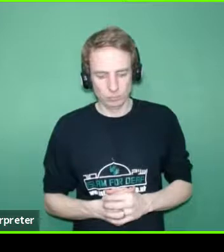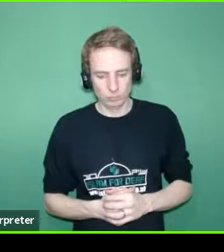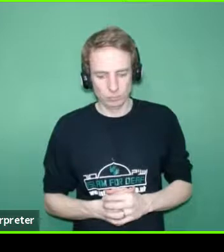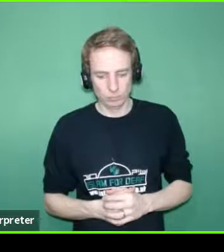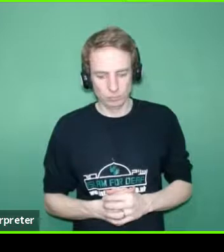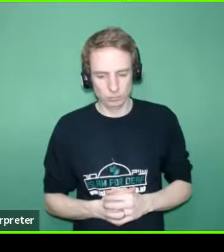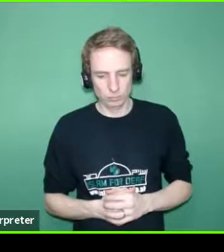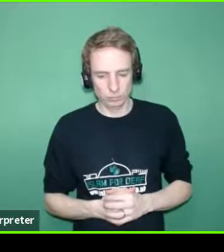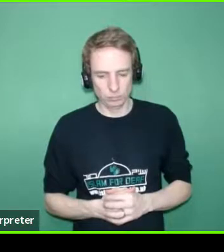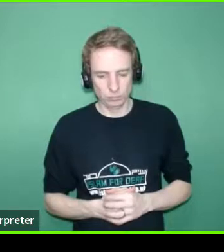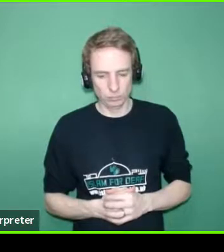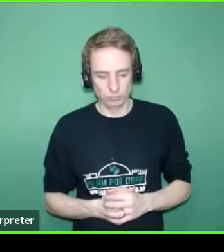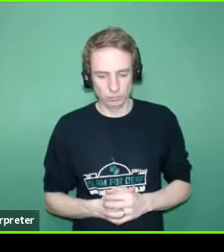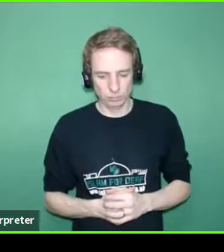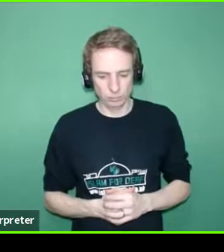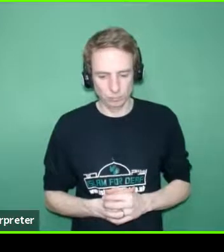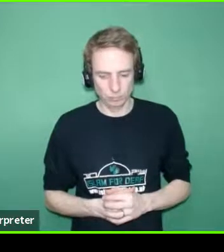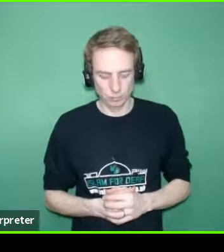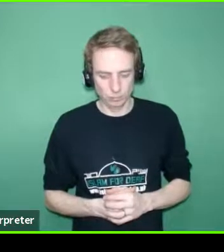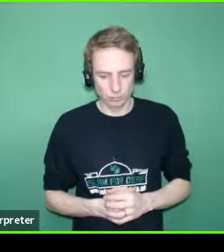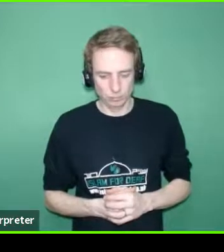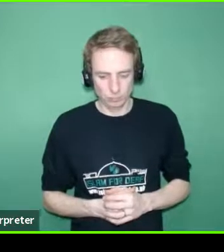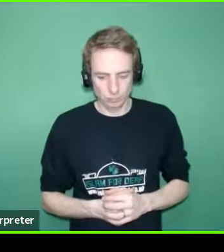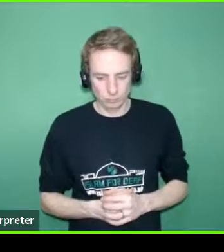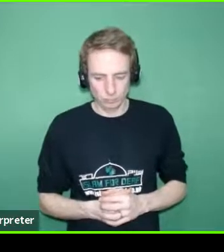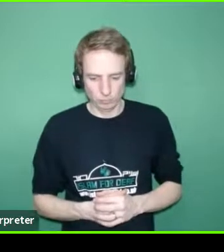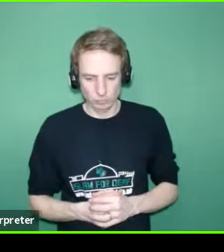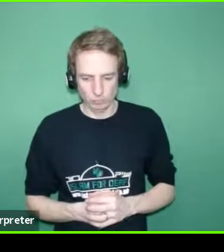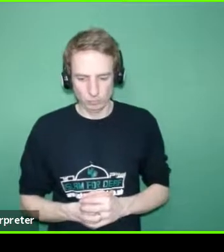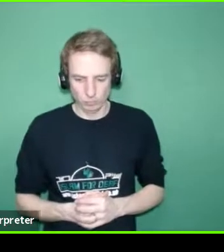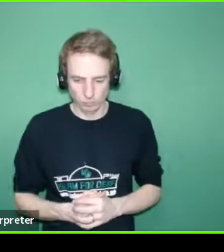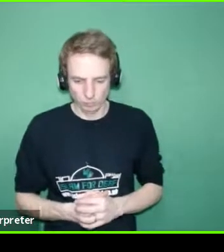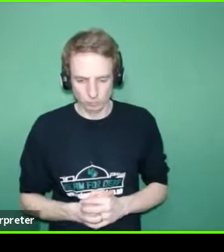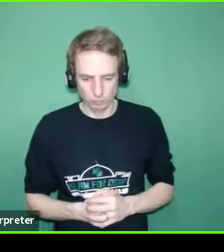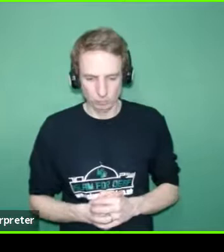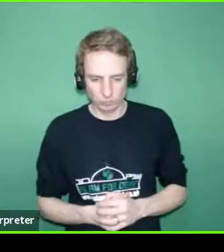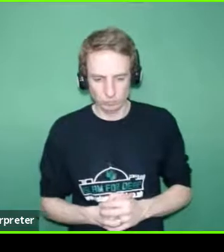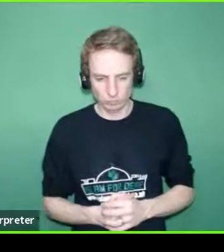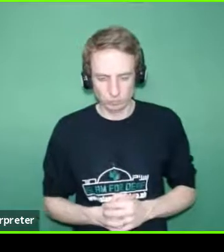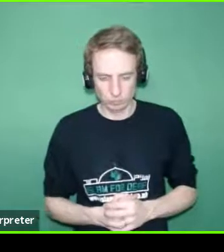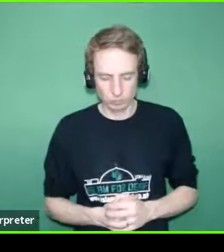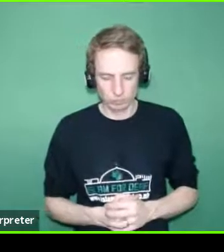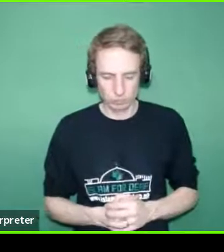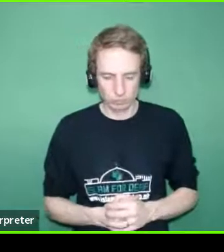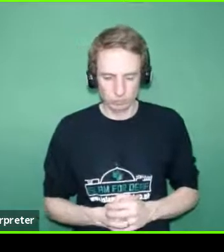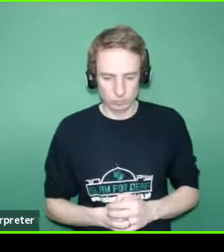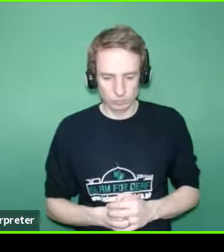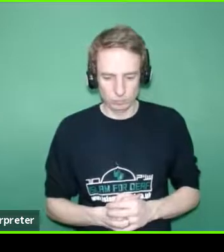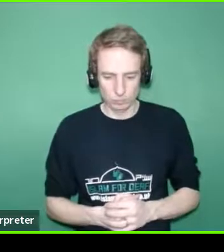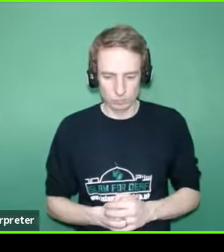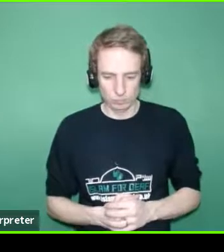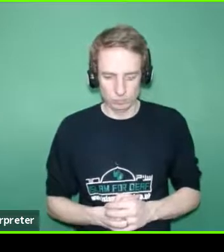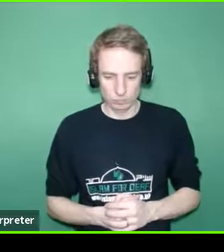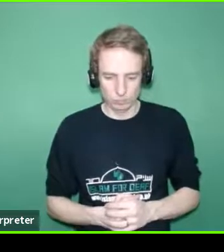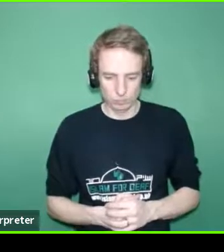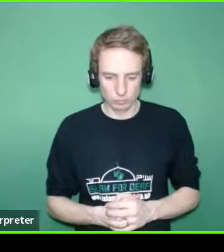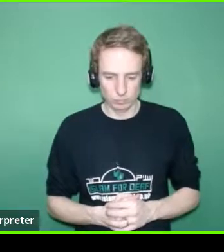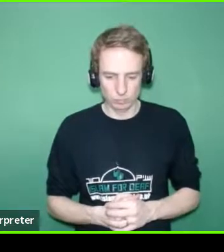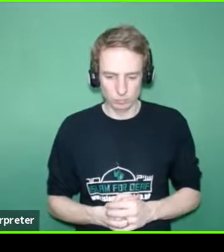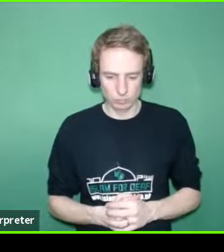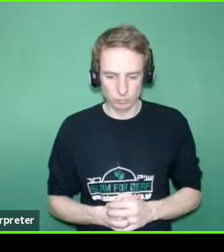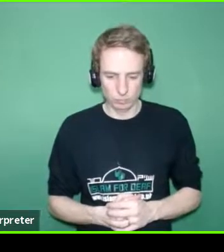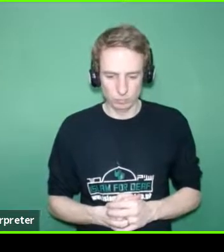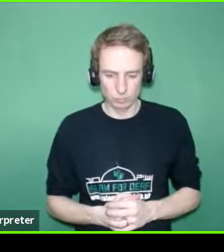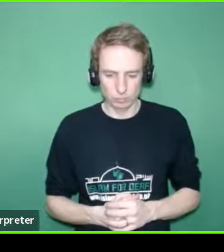يعني حين يشتد ظلمة الليل، يعني ليلة الجمعة، 12 ركعة، يقرأ في كل